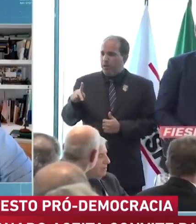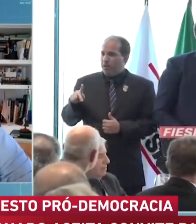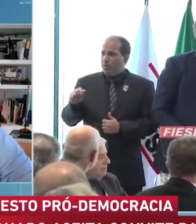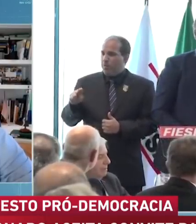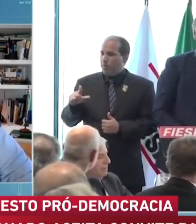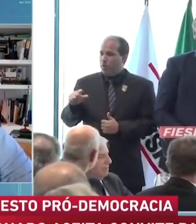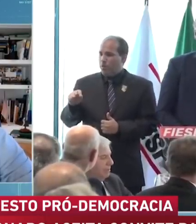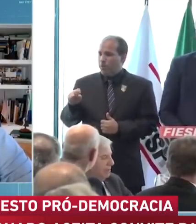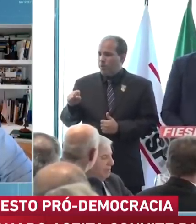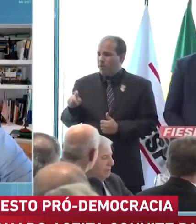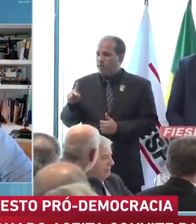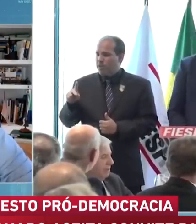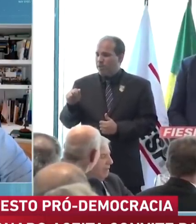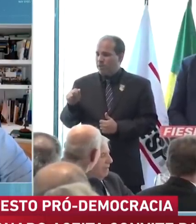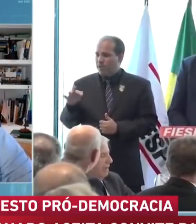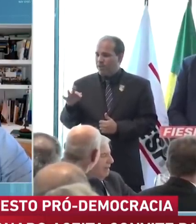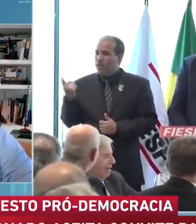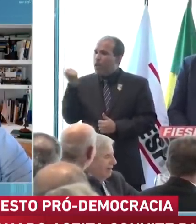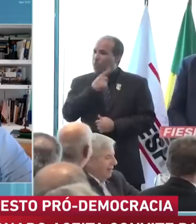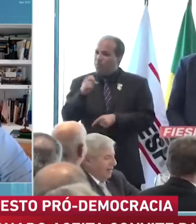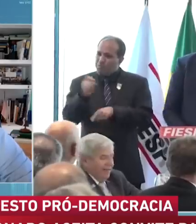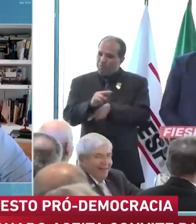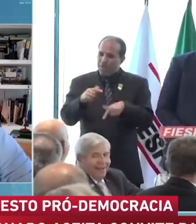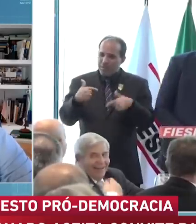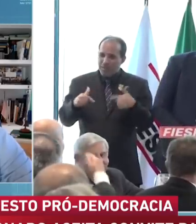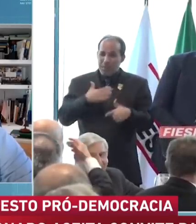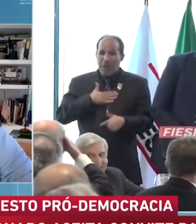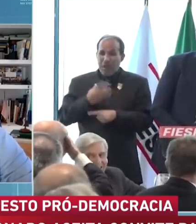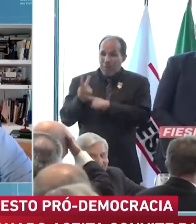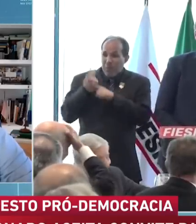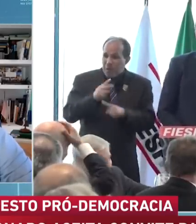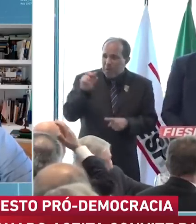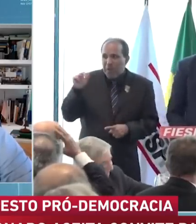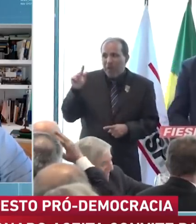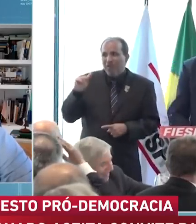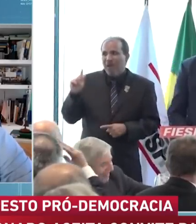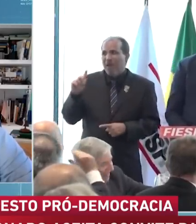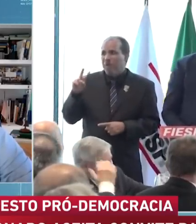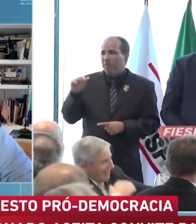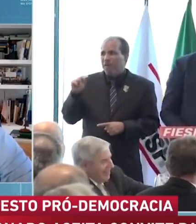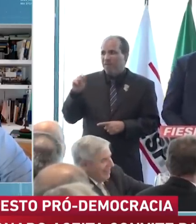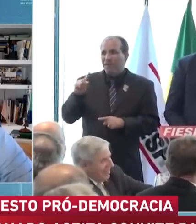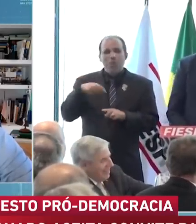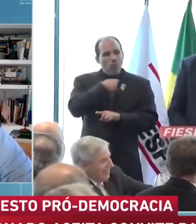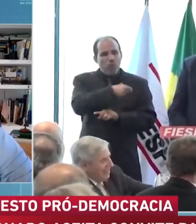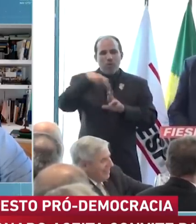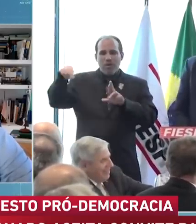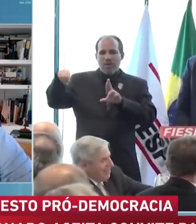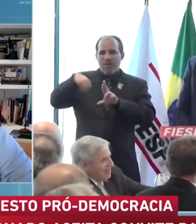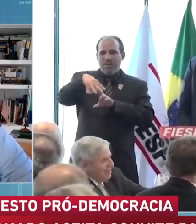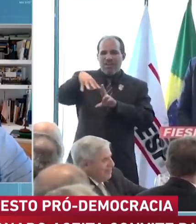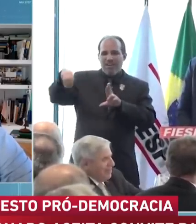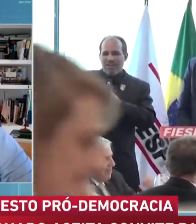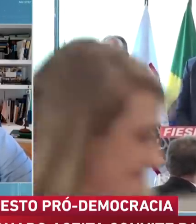principalmente nas ações das pessoas. Quando as pessoas fazem declarações bonitinhas em defesa da democracia, mas